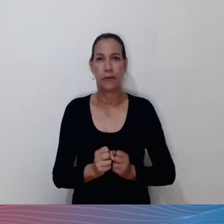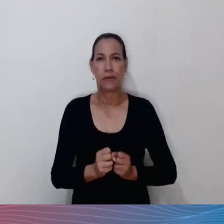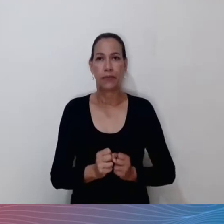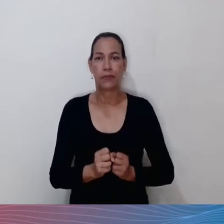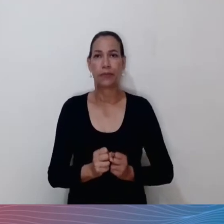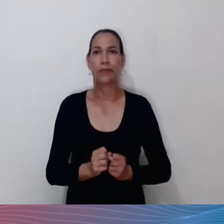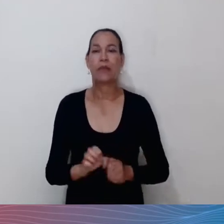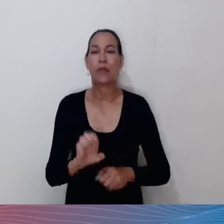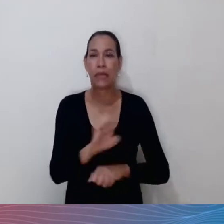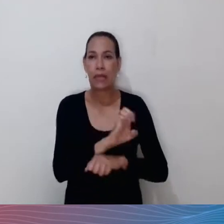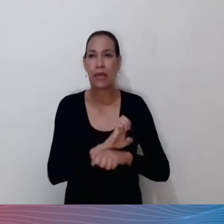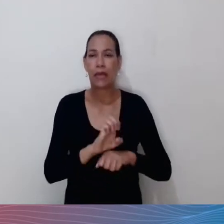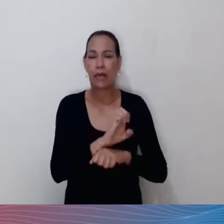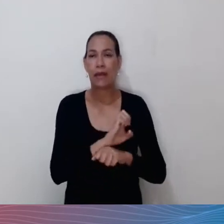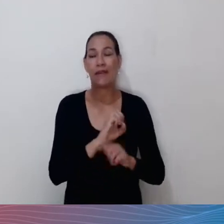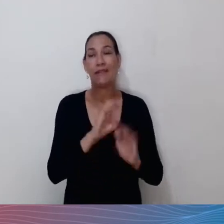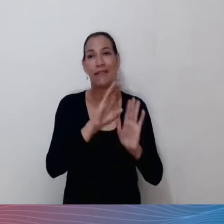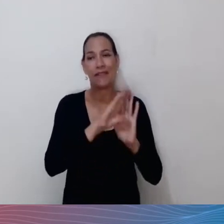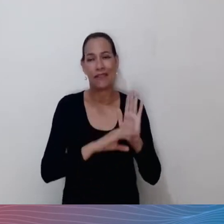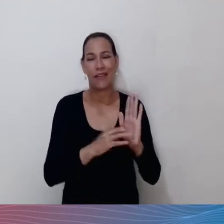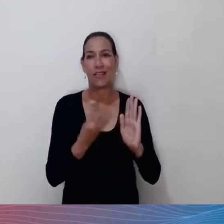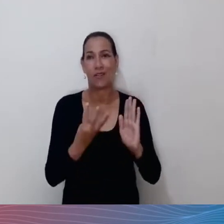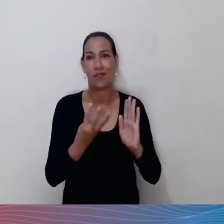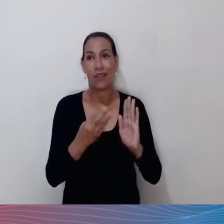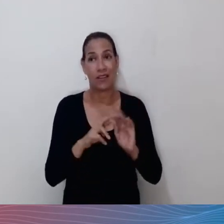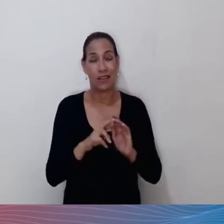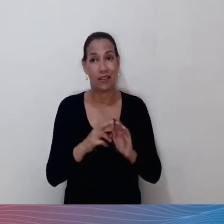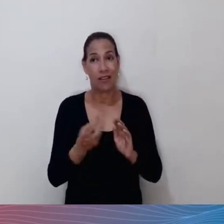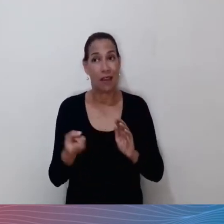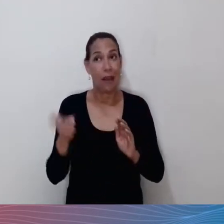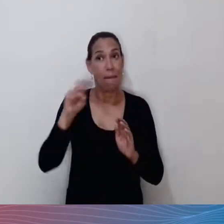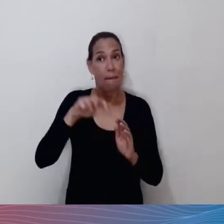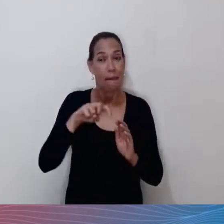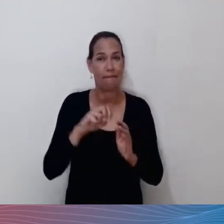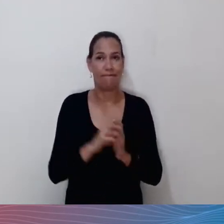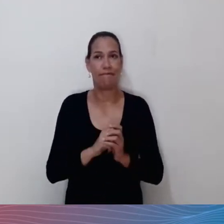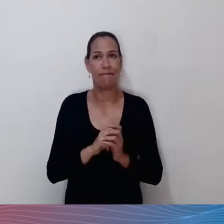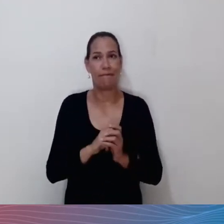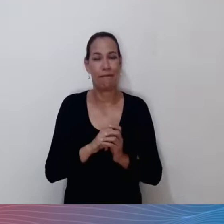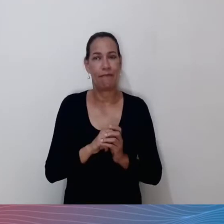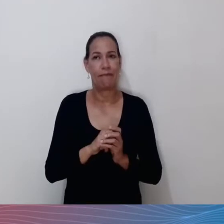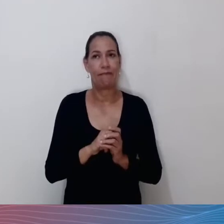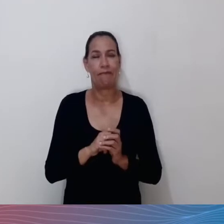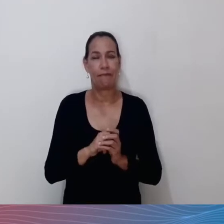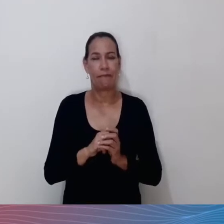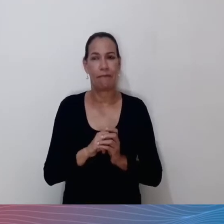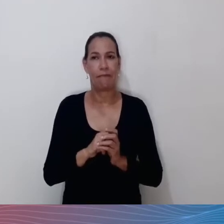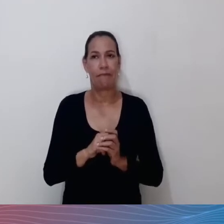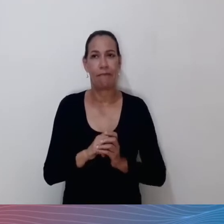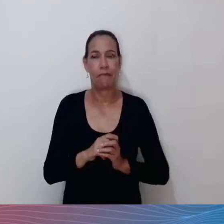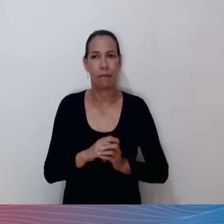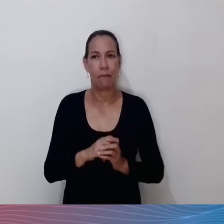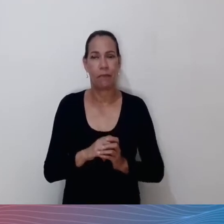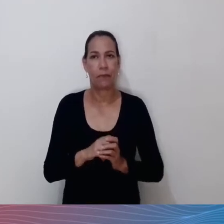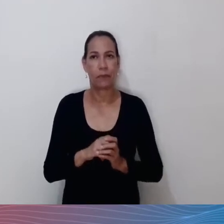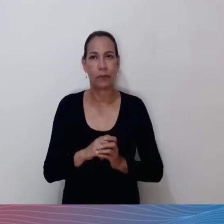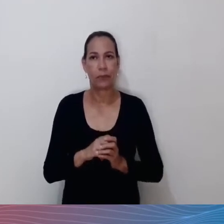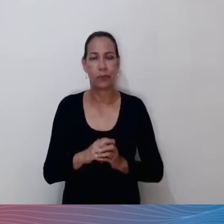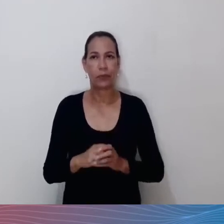conforme quando um membro começa a exercitar o seu dom, por exemplo, a minha mão